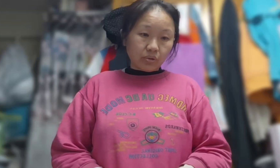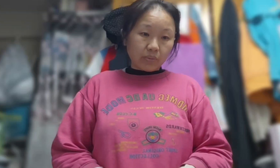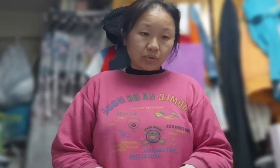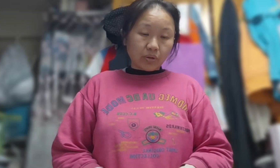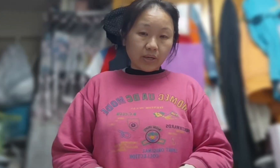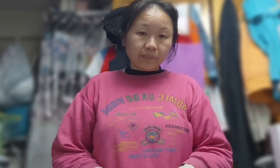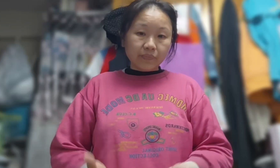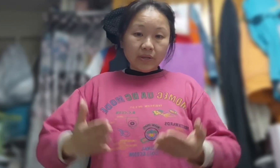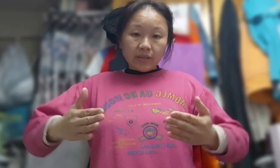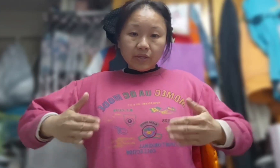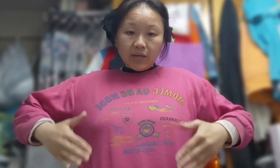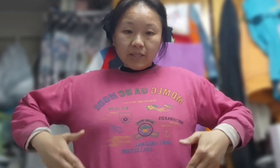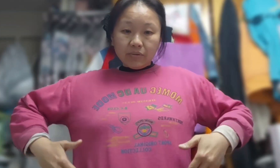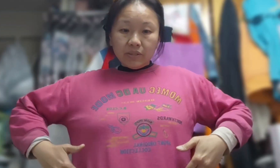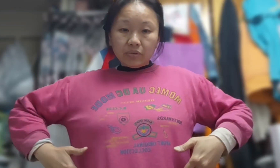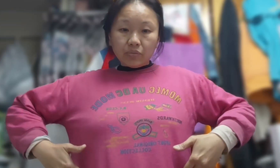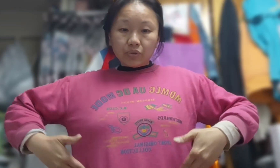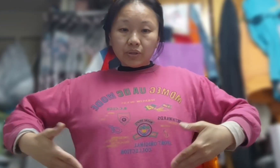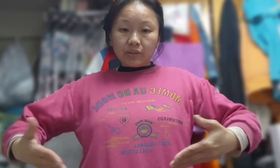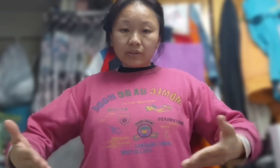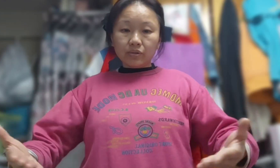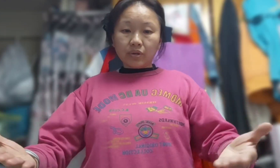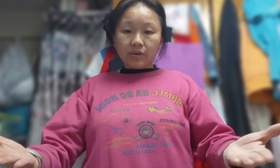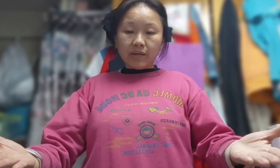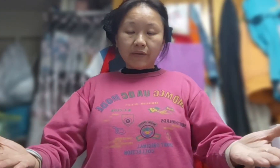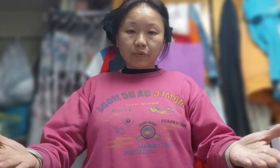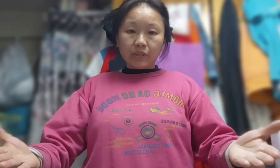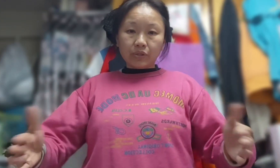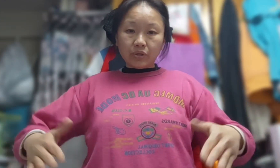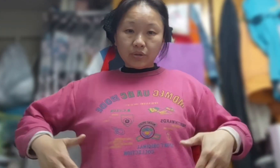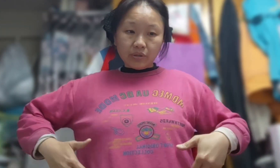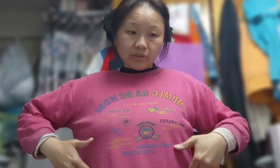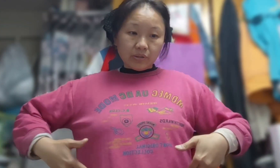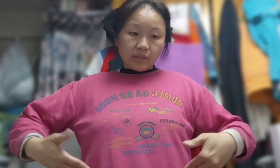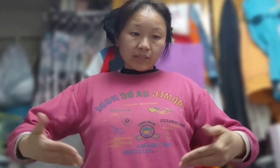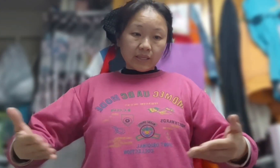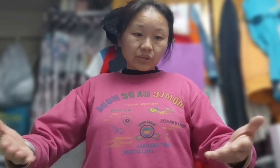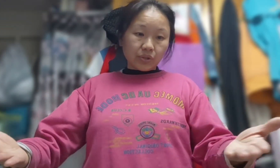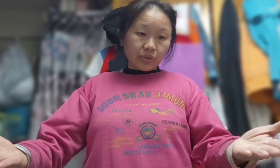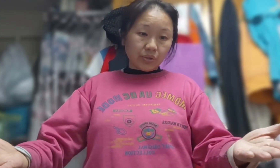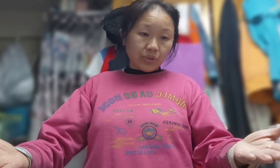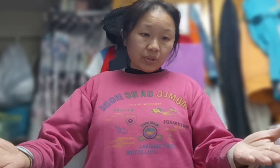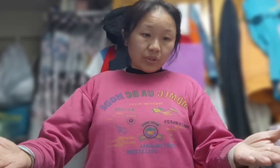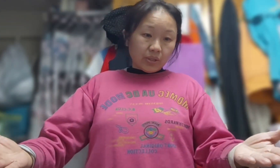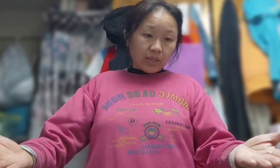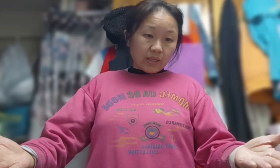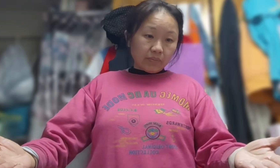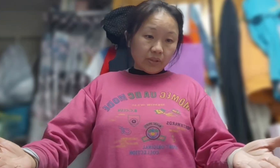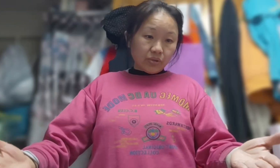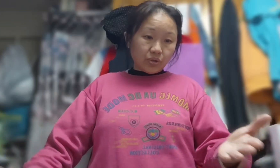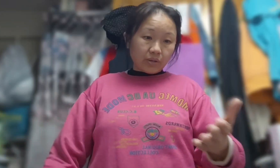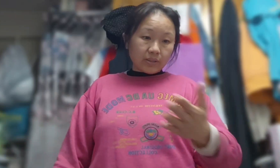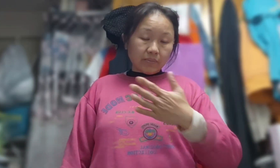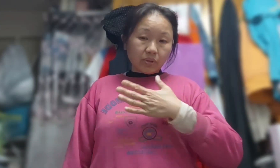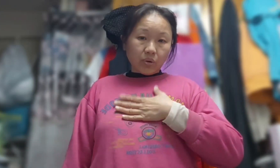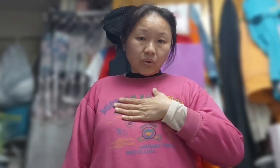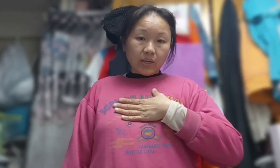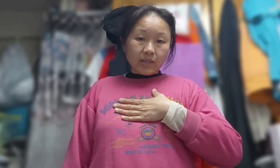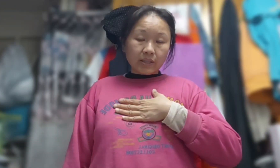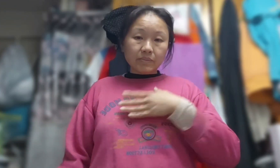表所有，跟住喺條腰度會出所有嘢奉獻出去，拎晒出去，係啦，咁跟住掌心我啦，今次